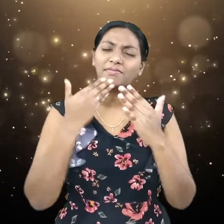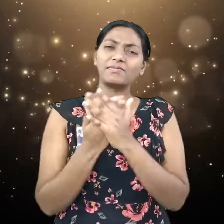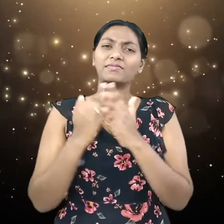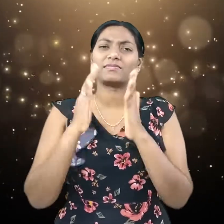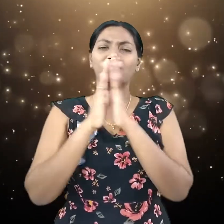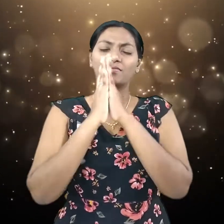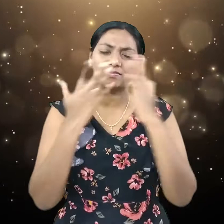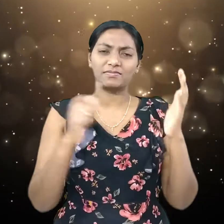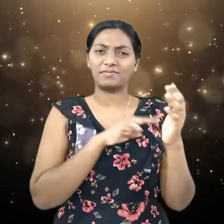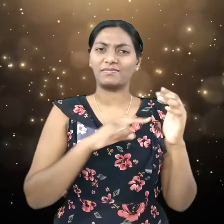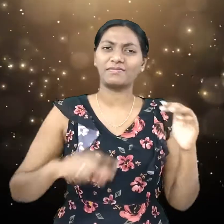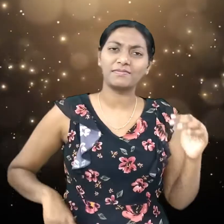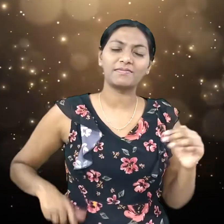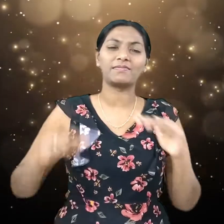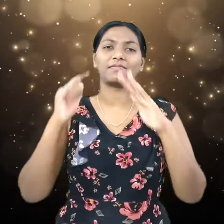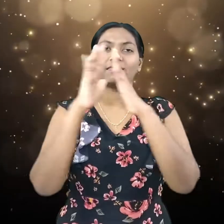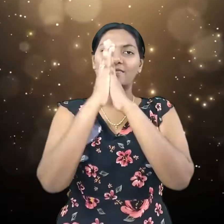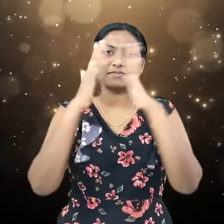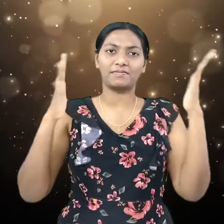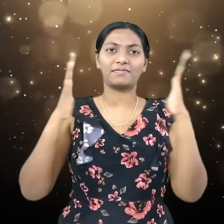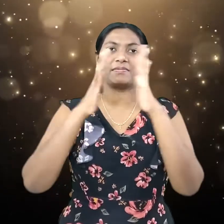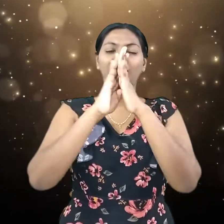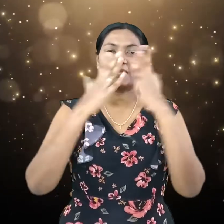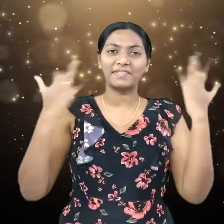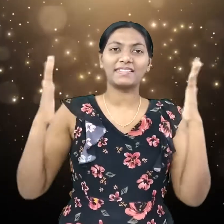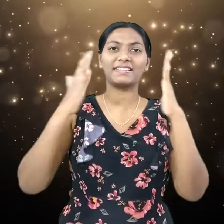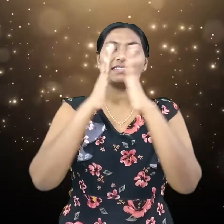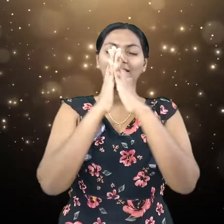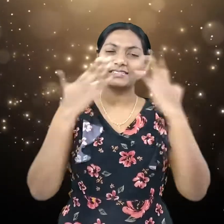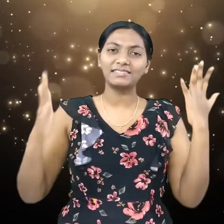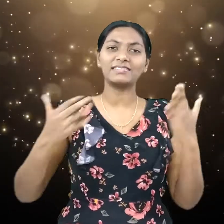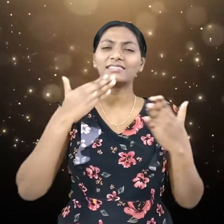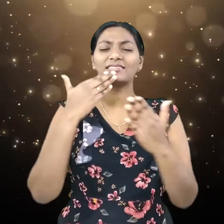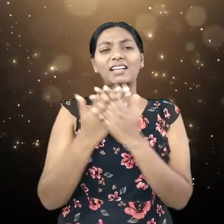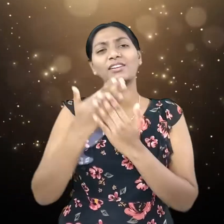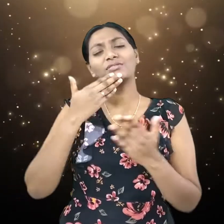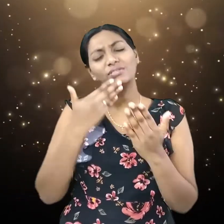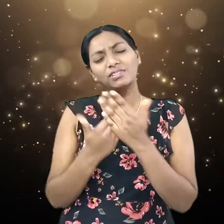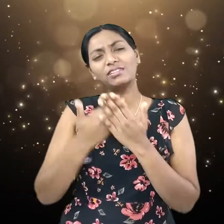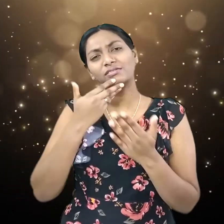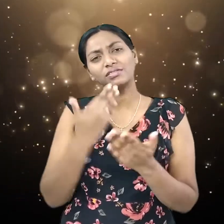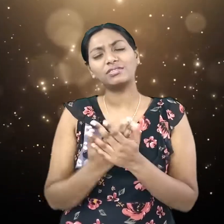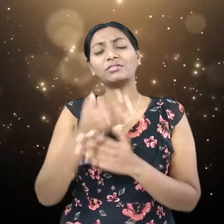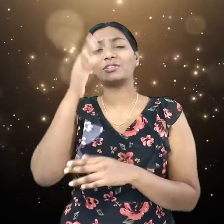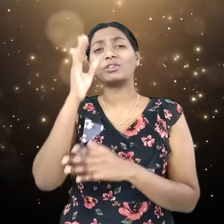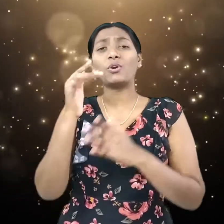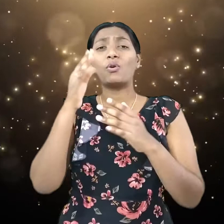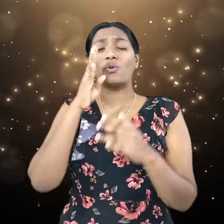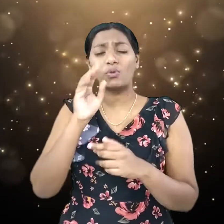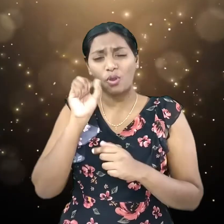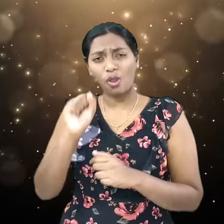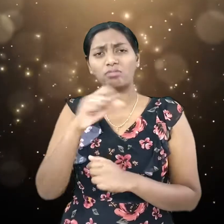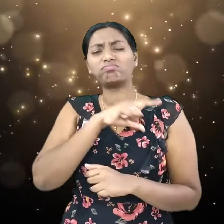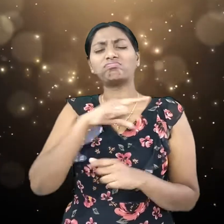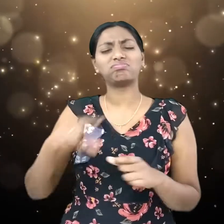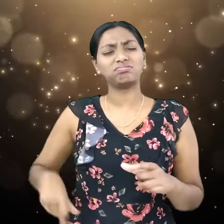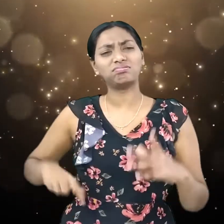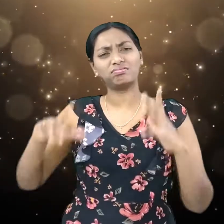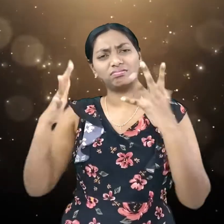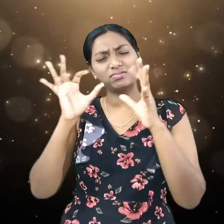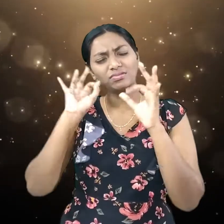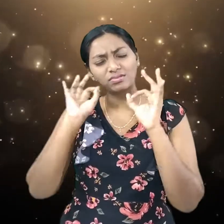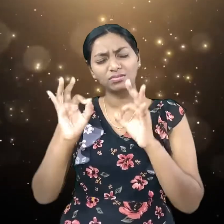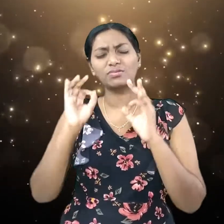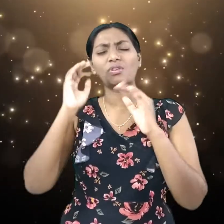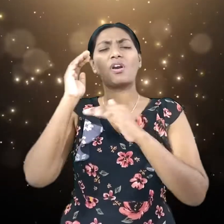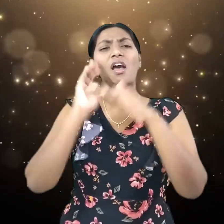जाका बस ई अक आमा अरे जते ई अक आ अली जात सोहम द्रक आमा अलात